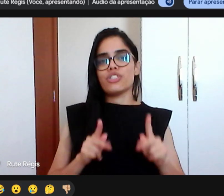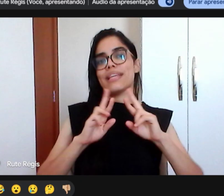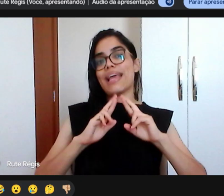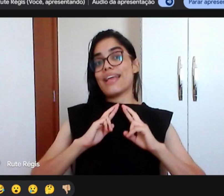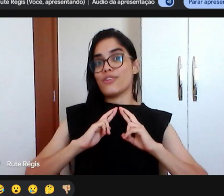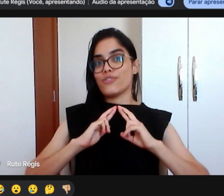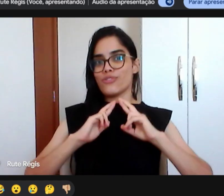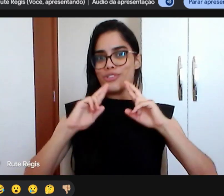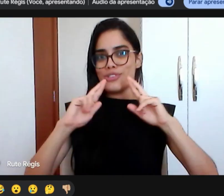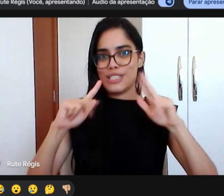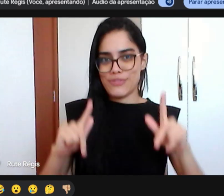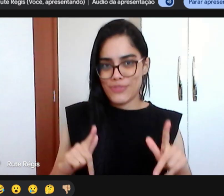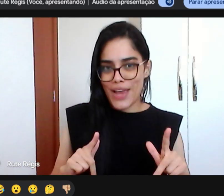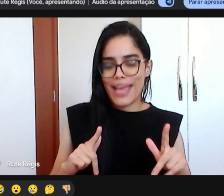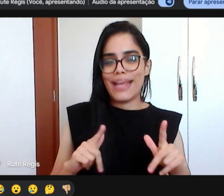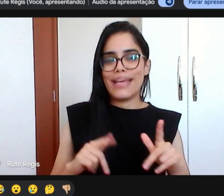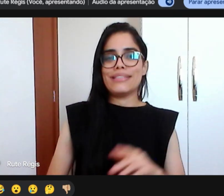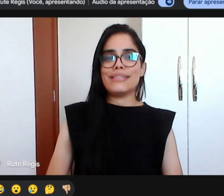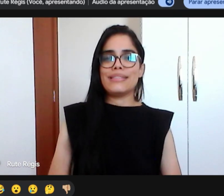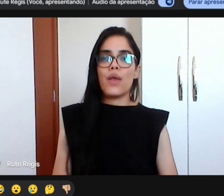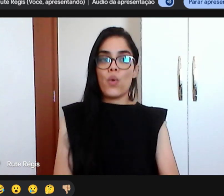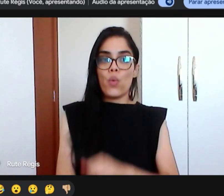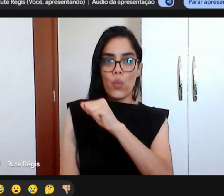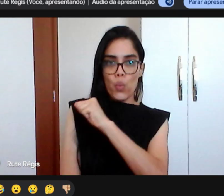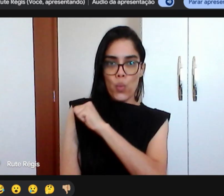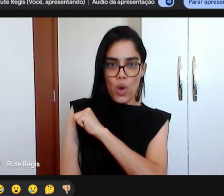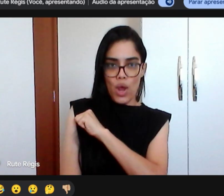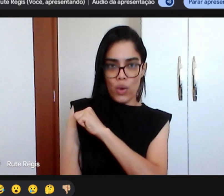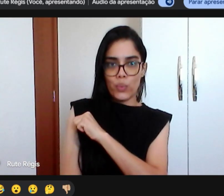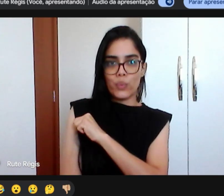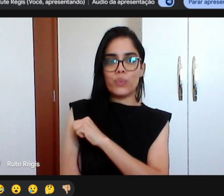Na defesa do projeto é diferente.